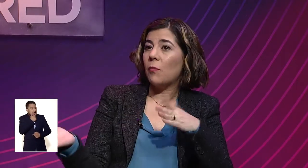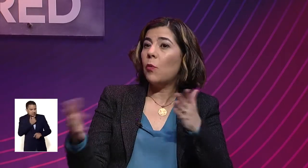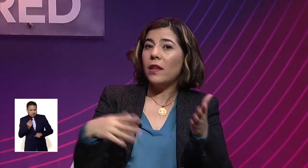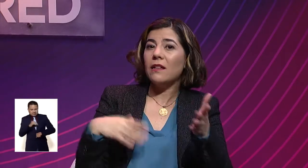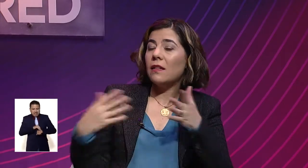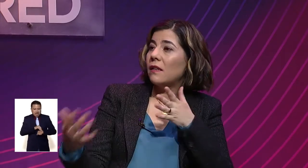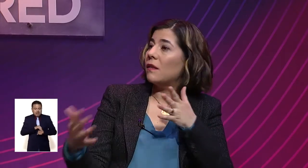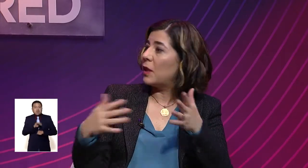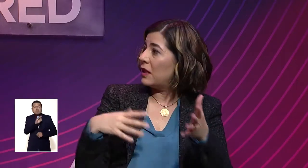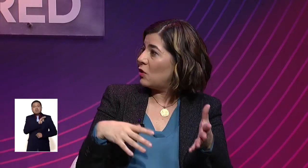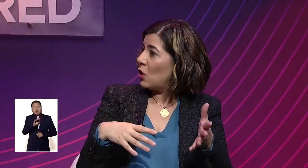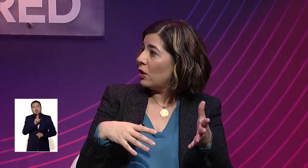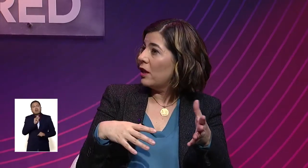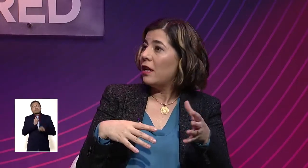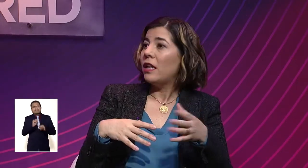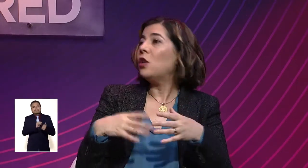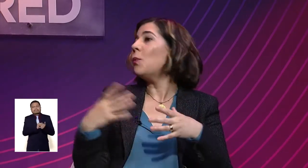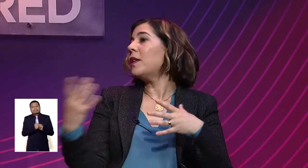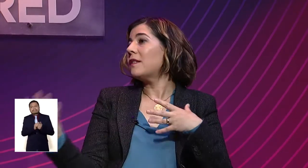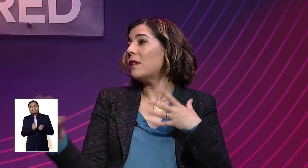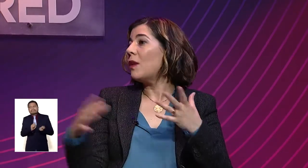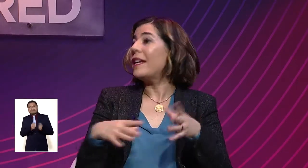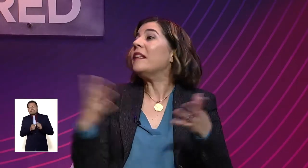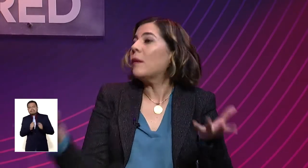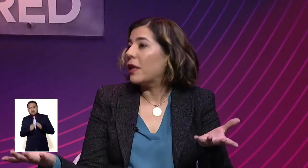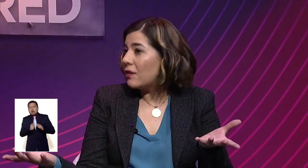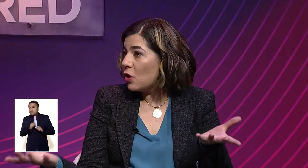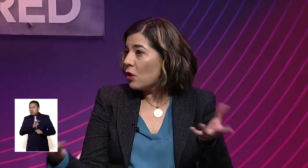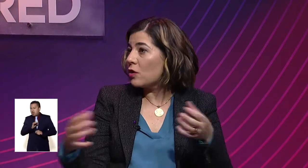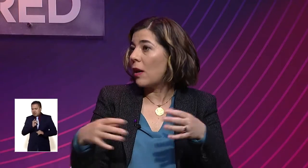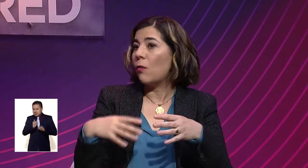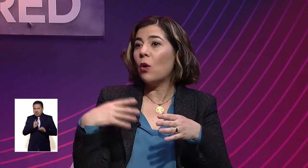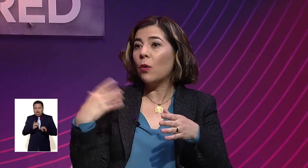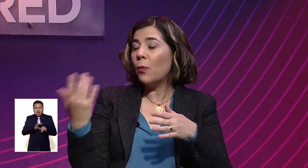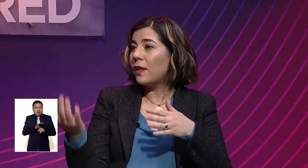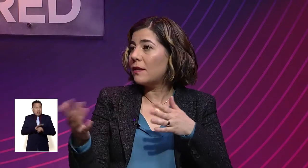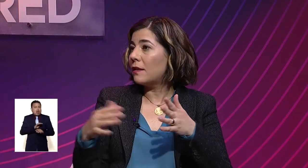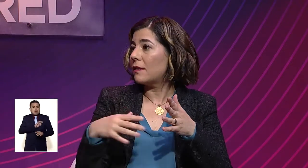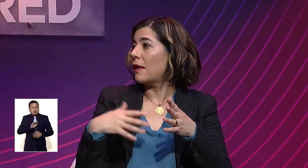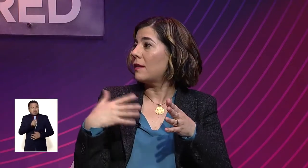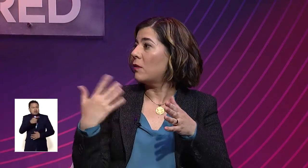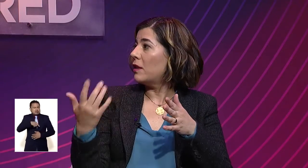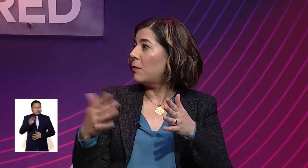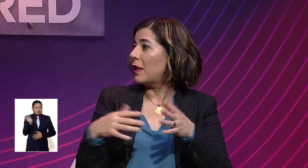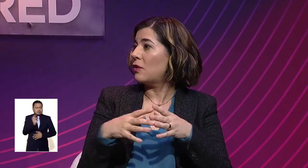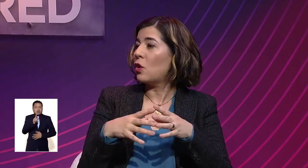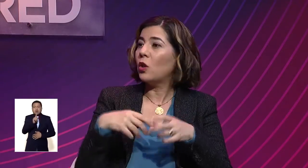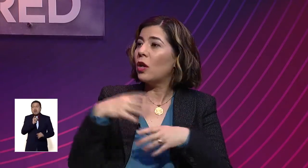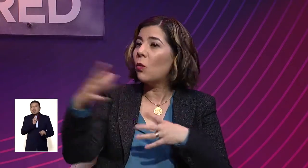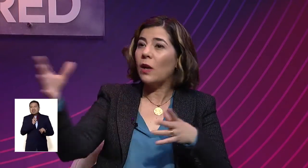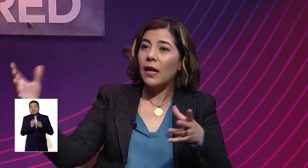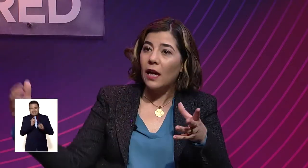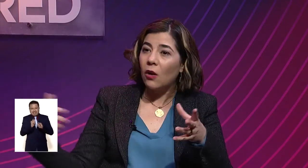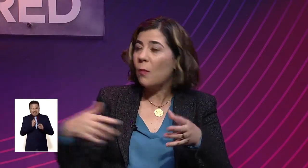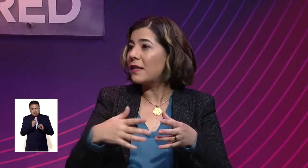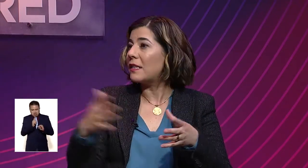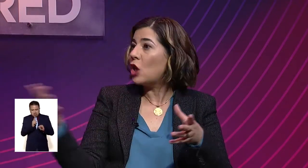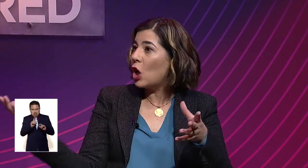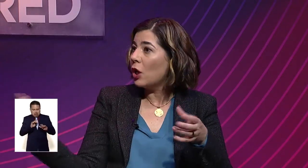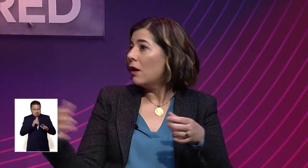puede hacer interpretación. Y no puedes hacer cualquier interpretación, o sea, a lo mejor puedes hacer una interpretación de una conversación,